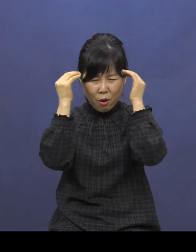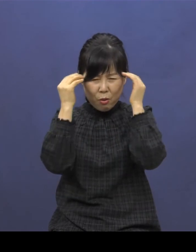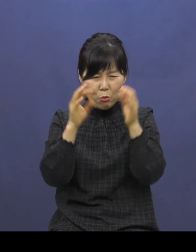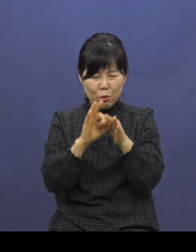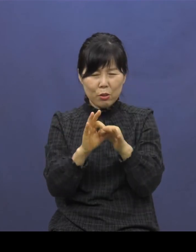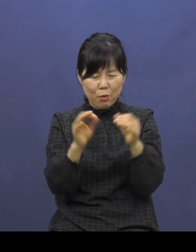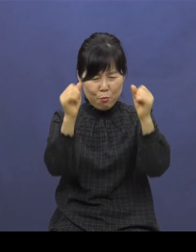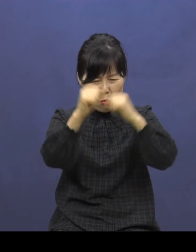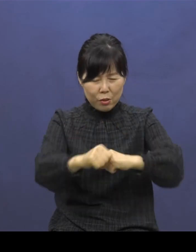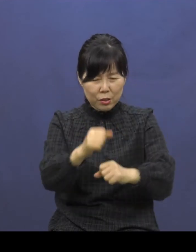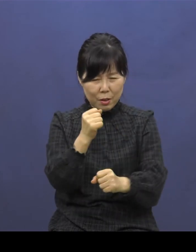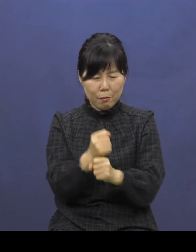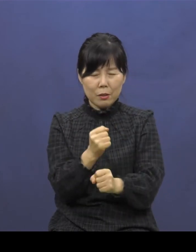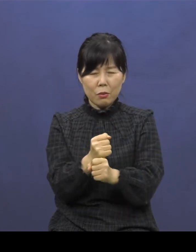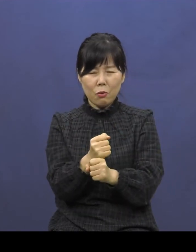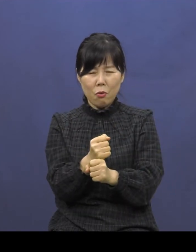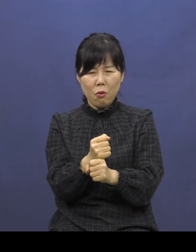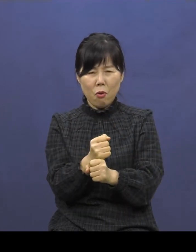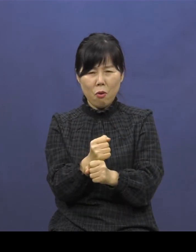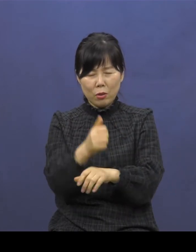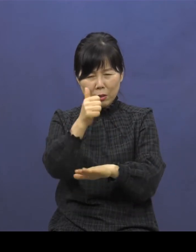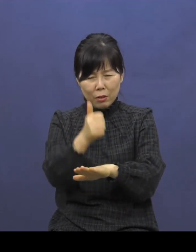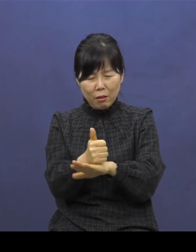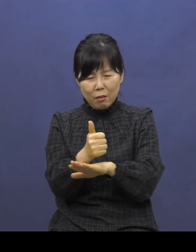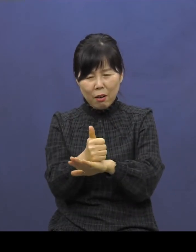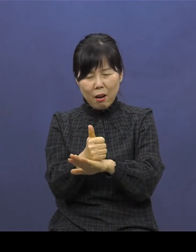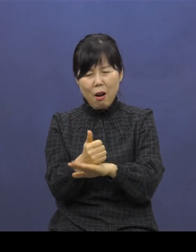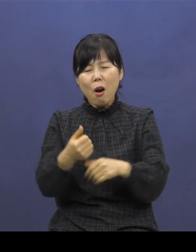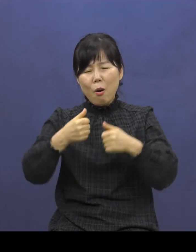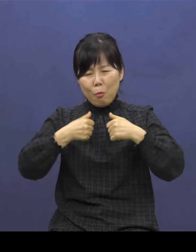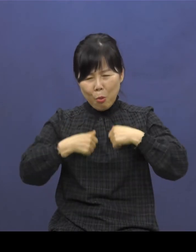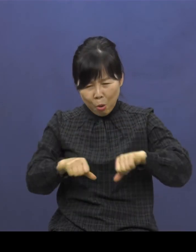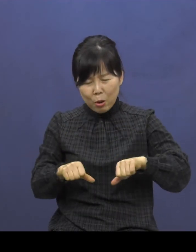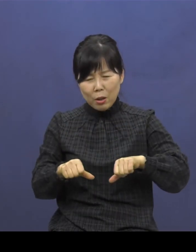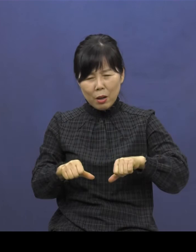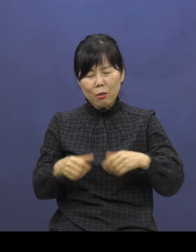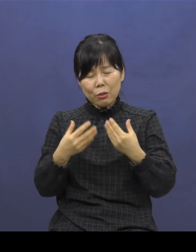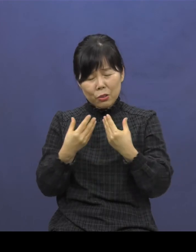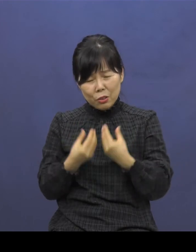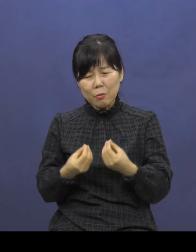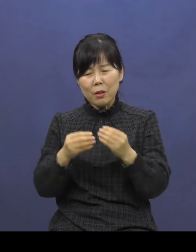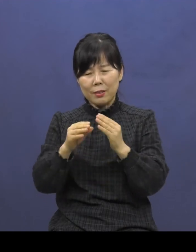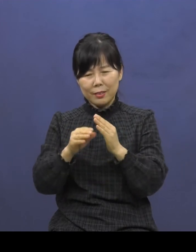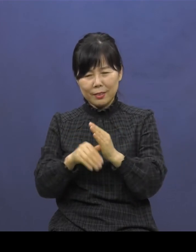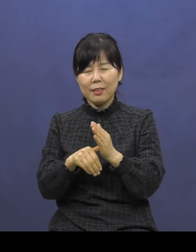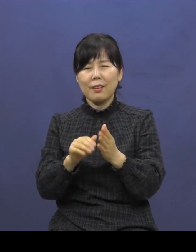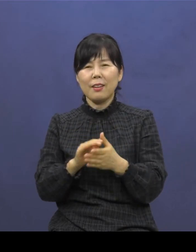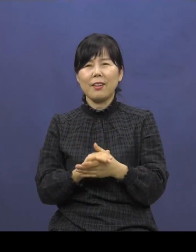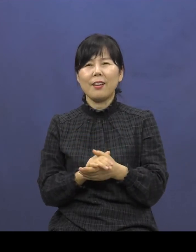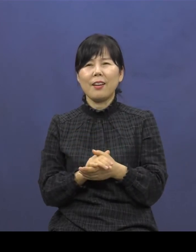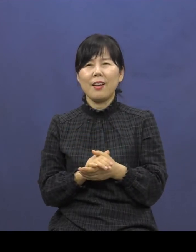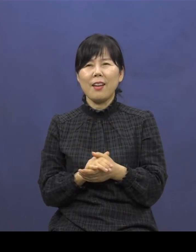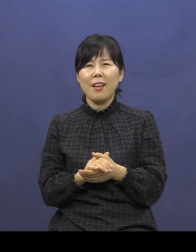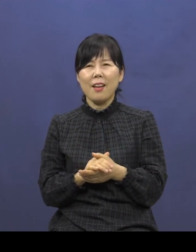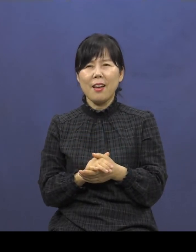고난을 통해서 우리를 무너뜨리고, 그래서 우리는 그대로 거기 그냥 포기하고 주저앉아 있을 때,